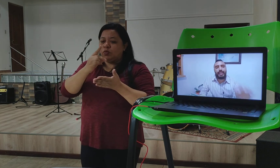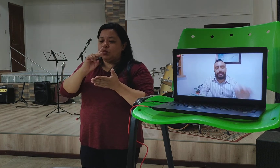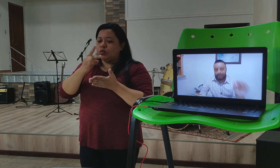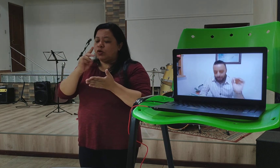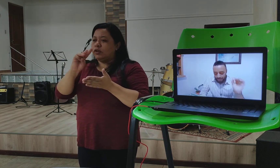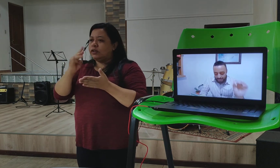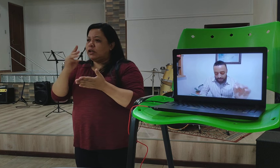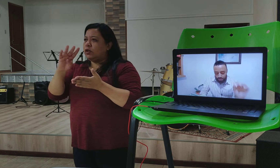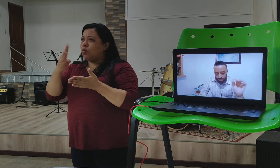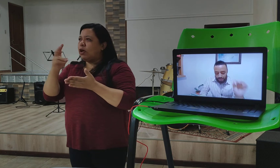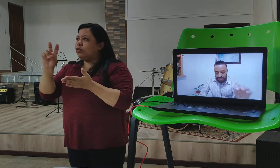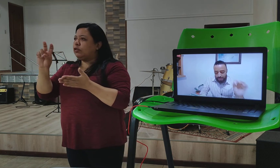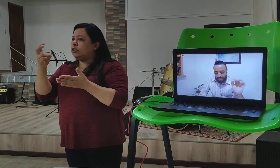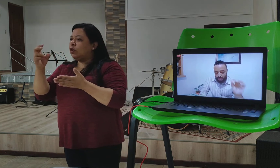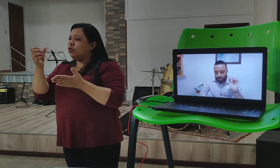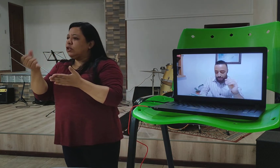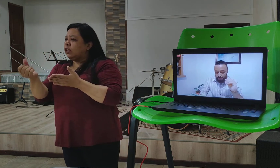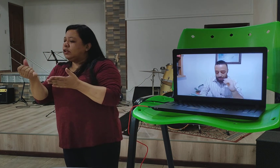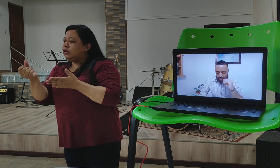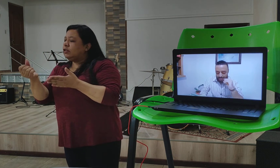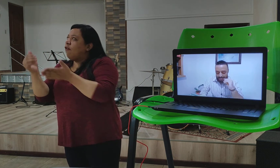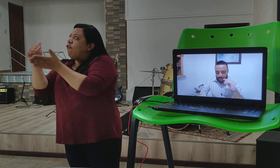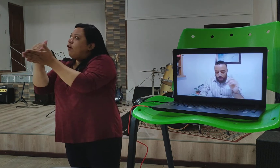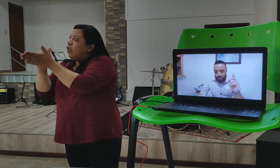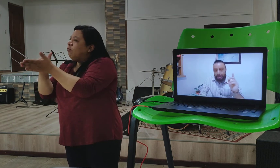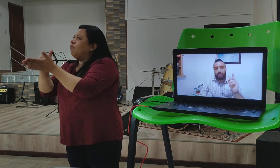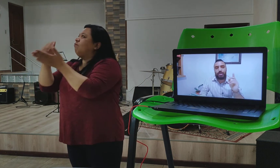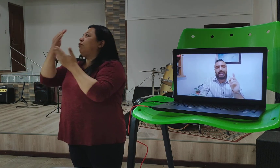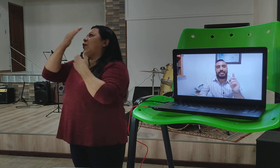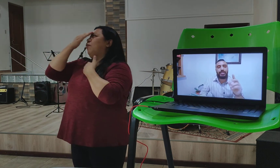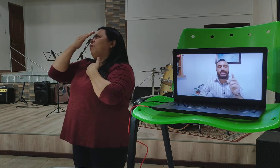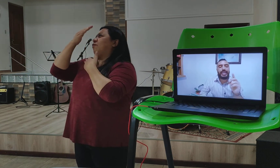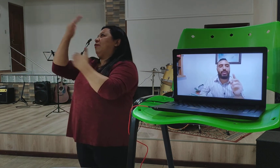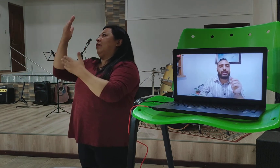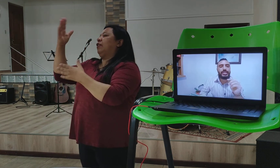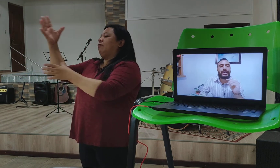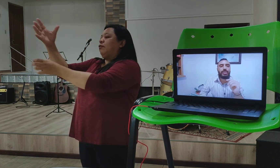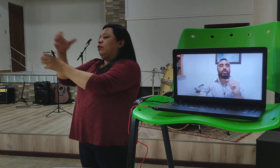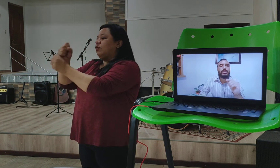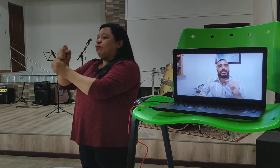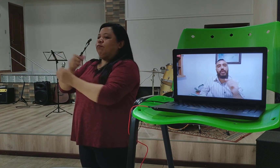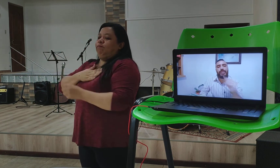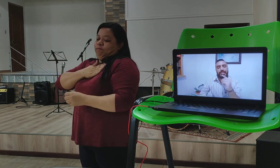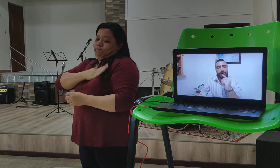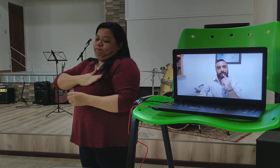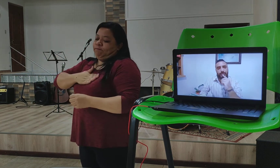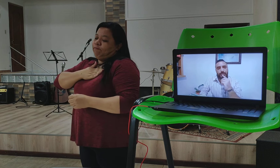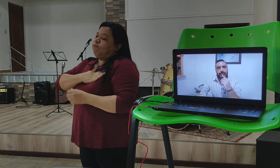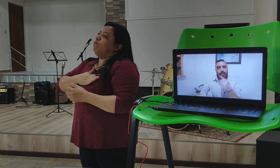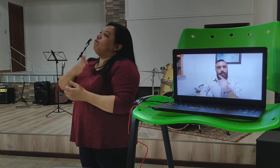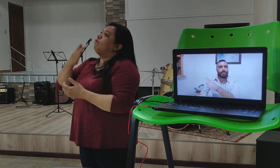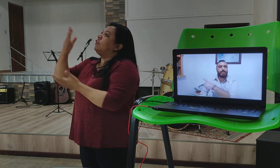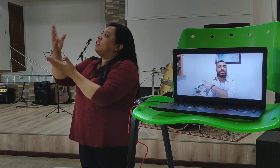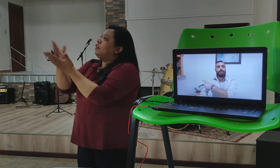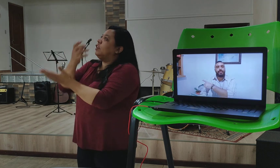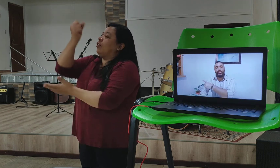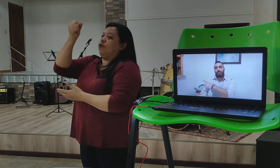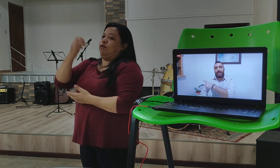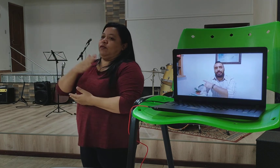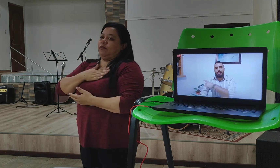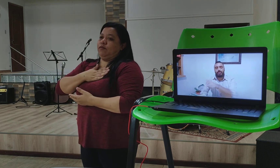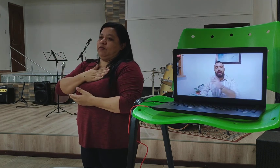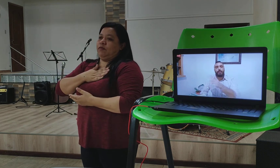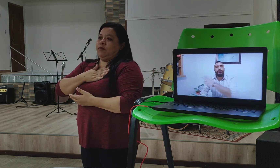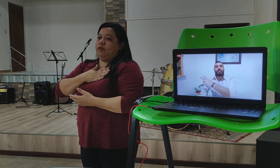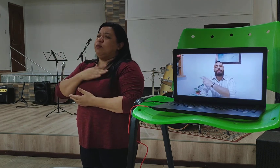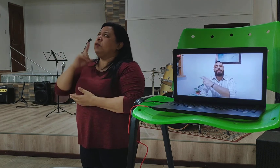final desta oração. No tocante a mim, eu confio na tua graça. O meu coração se regozija na tua salvação. Eu posso passar por